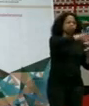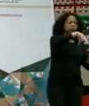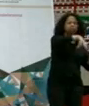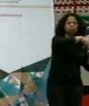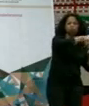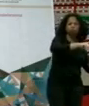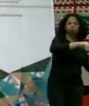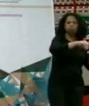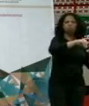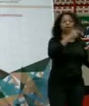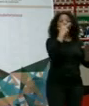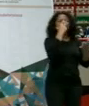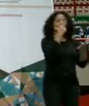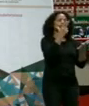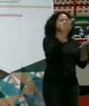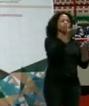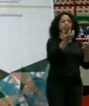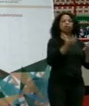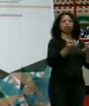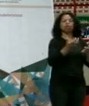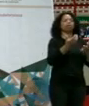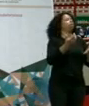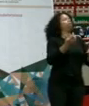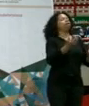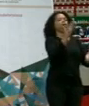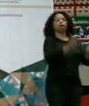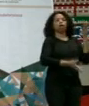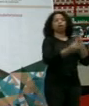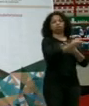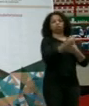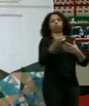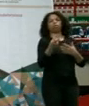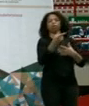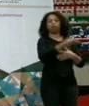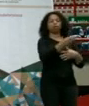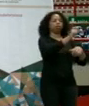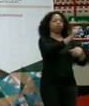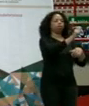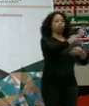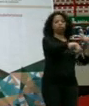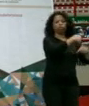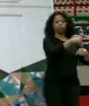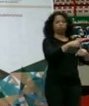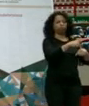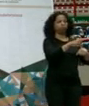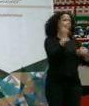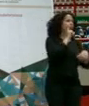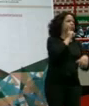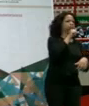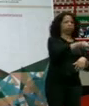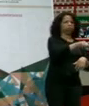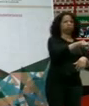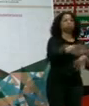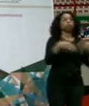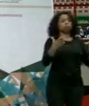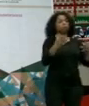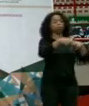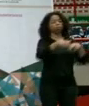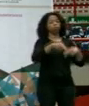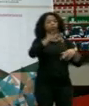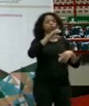forma acabar com a Inglaterra. Como Dom João não tem como romper o bloqueio continental, ele só tem uma